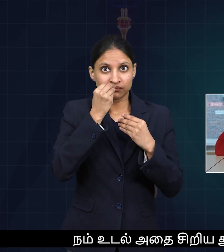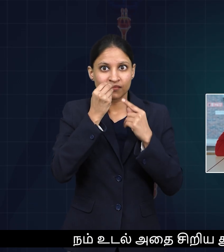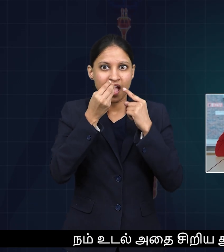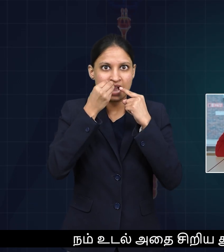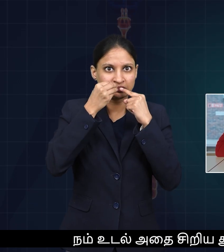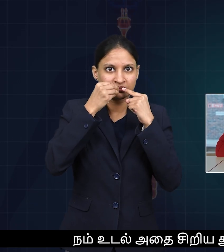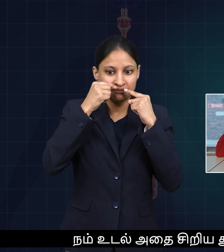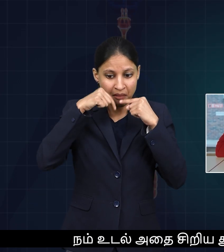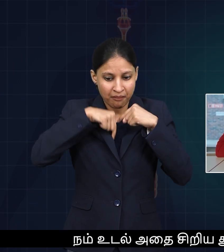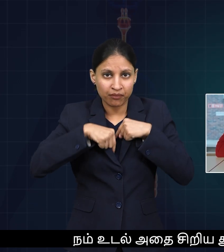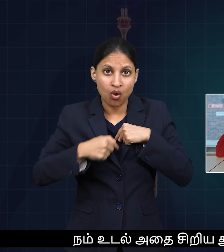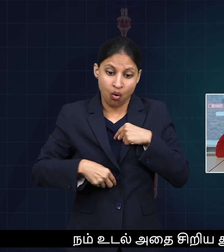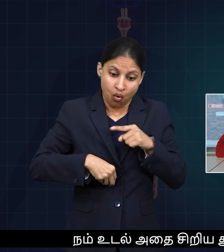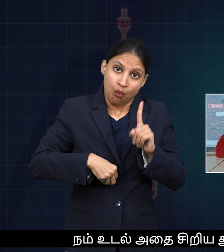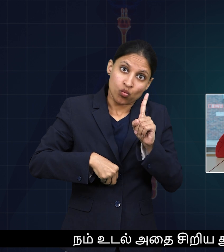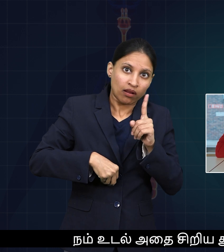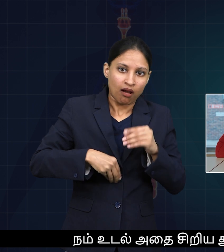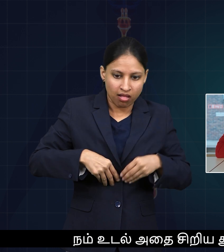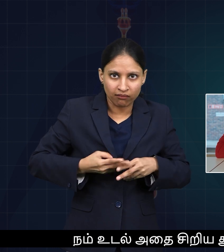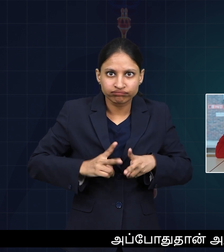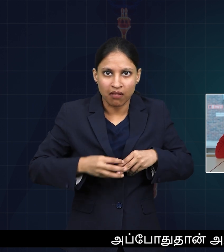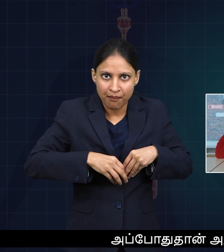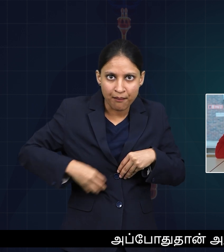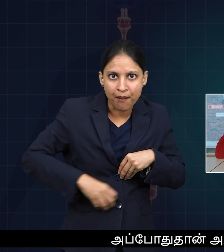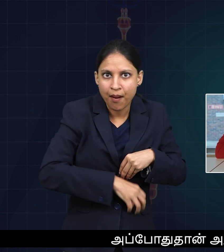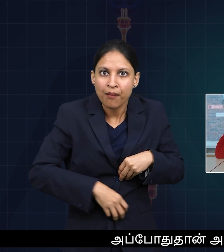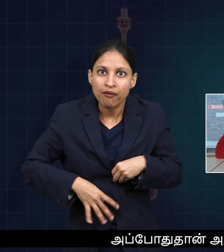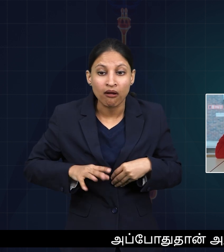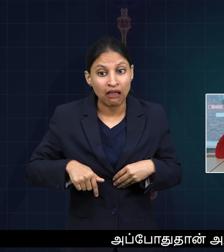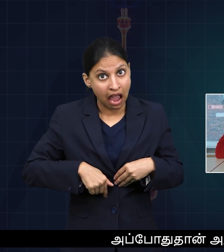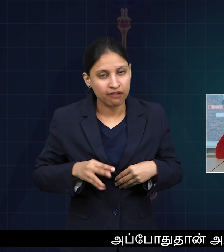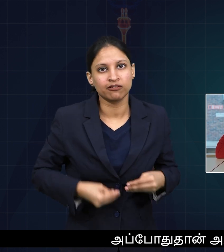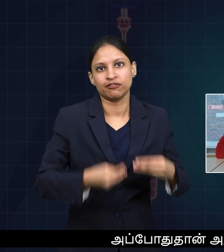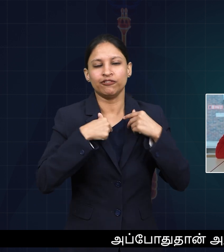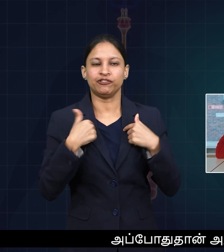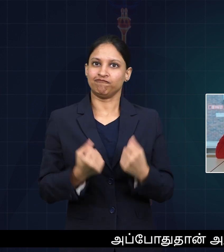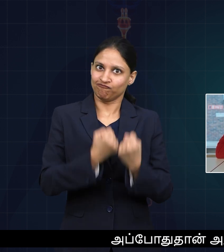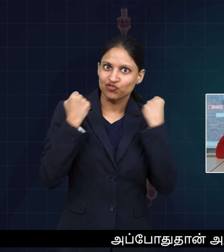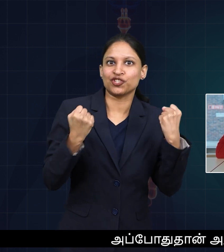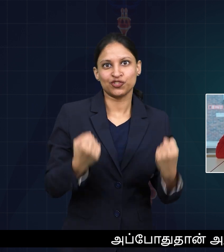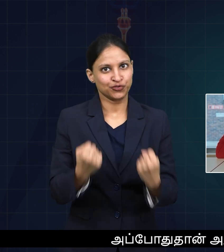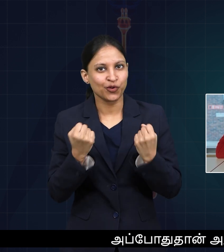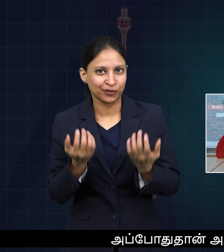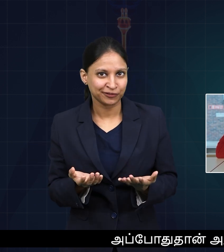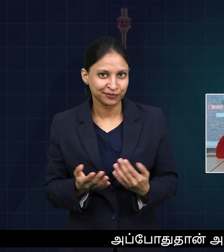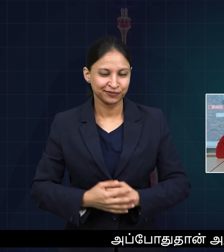உடல் அதை சிறிய துண்டுகளாக உடைக்க வேண்டும். அப்போதுதான் அது நமக்கு சக்தியை தரும்.